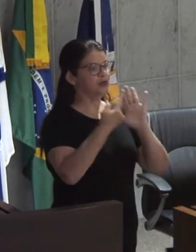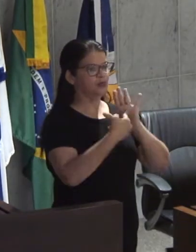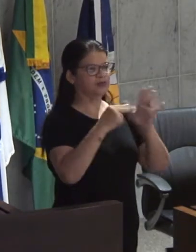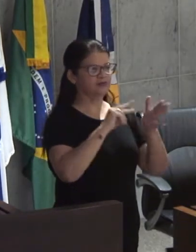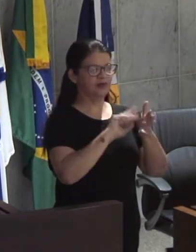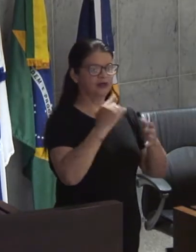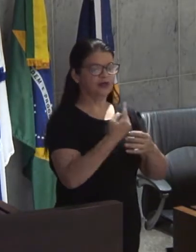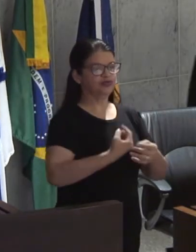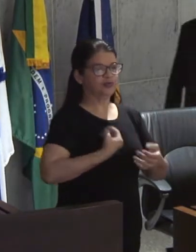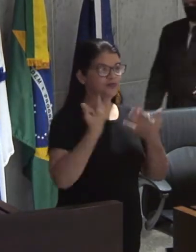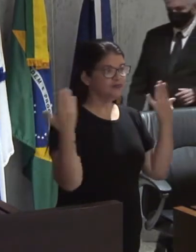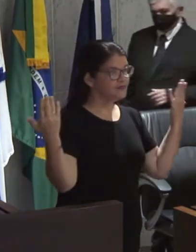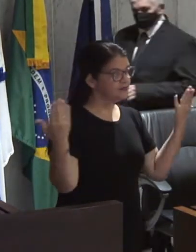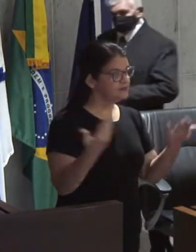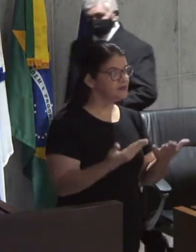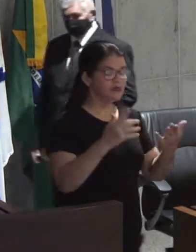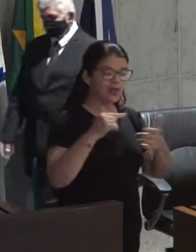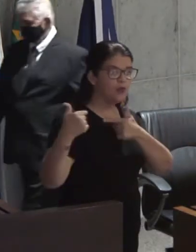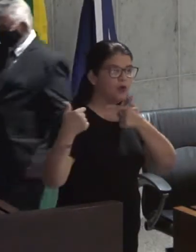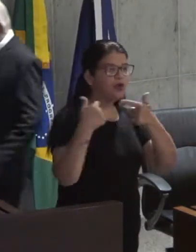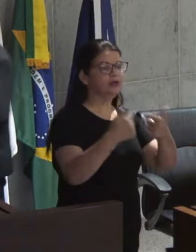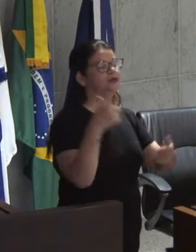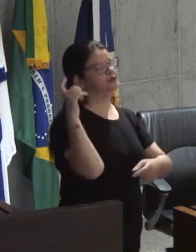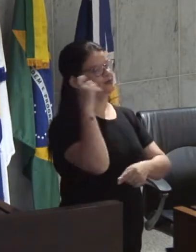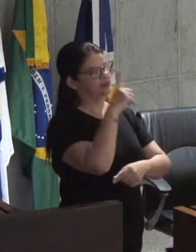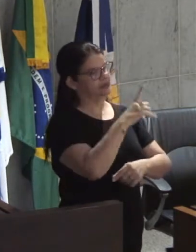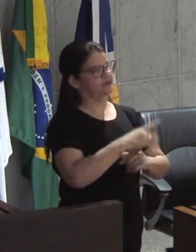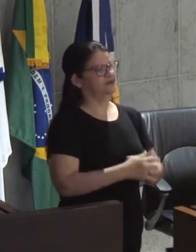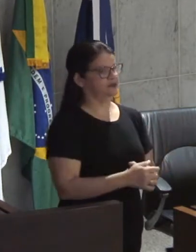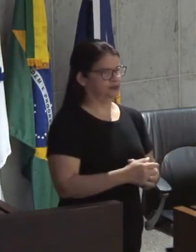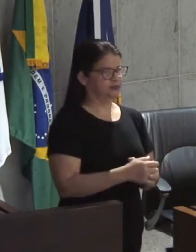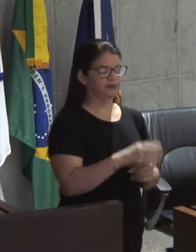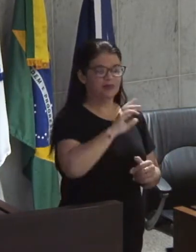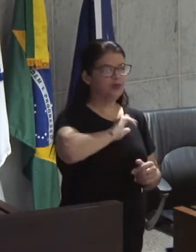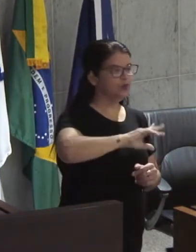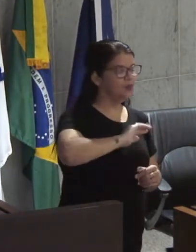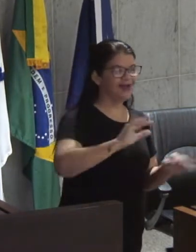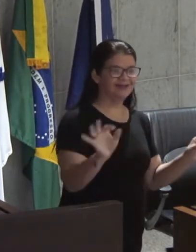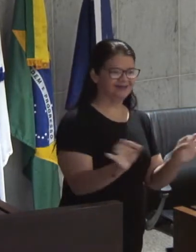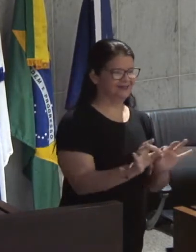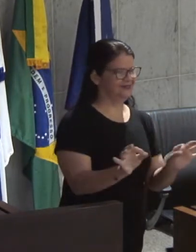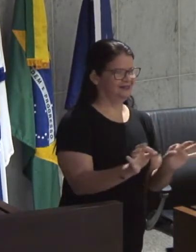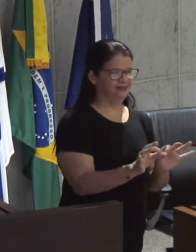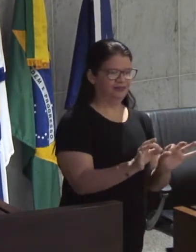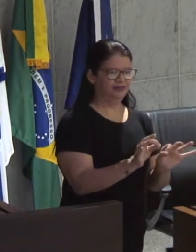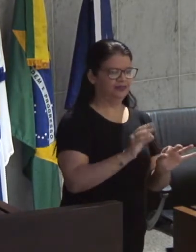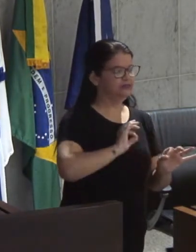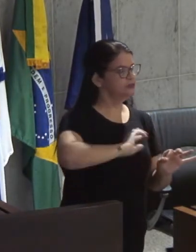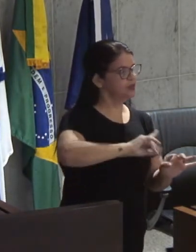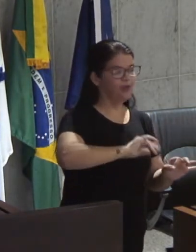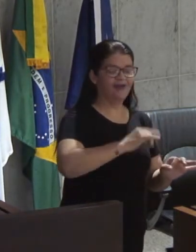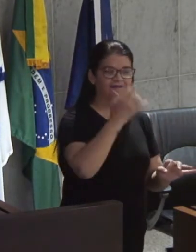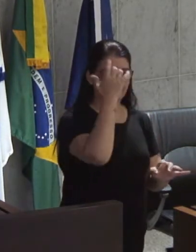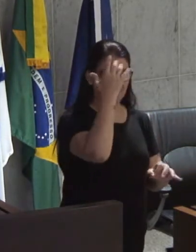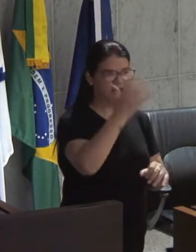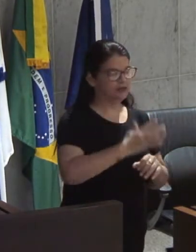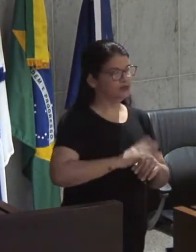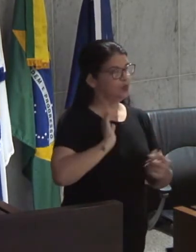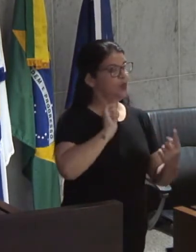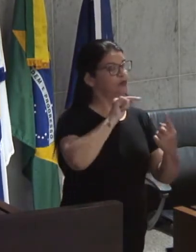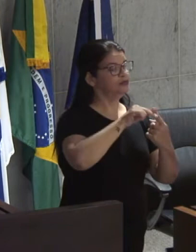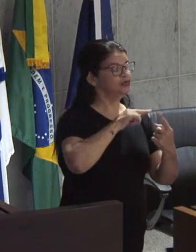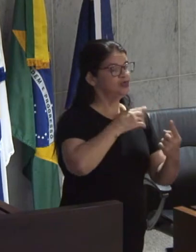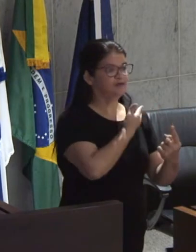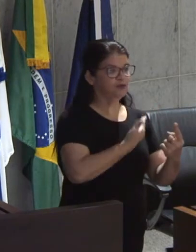nós estamos vivenciando. É uma luta muito difícil, não é uma luta simples, não é uma luta fácil. O objetivo